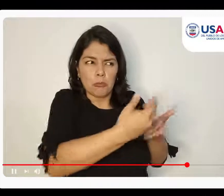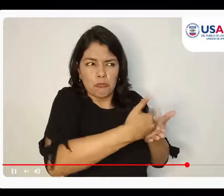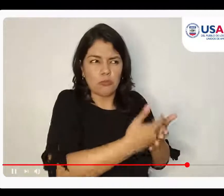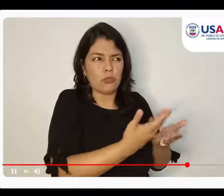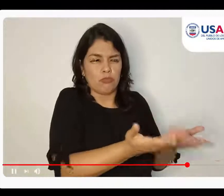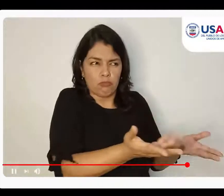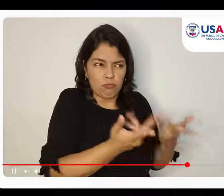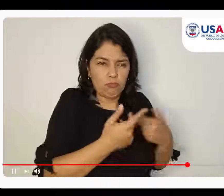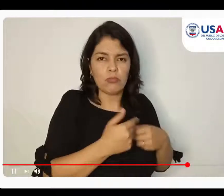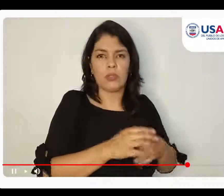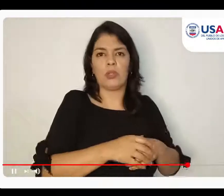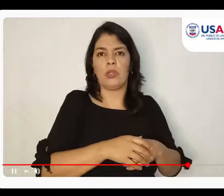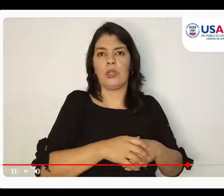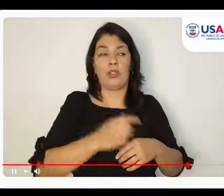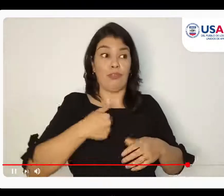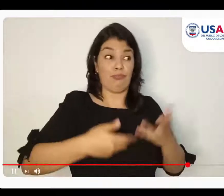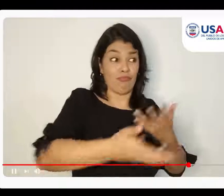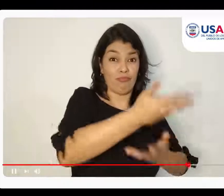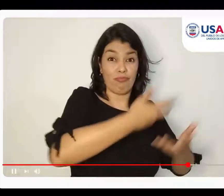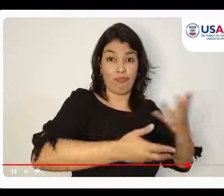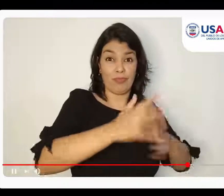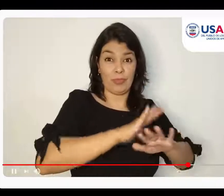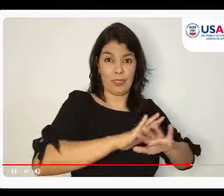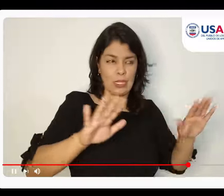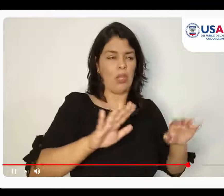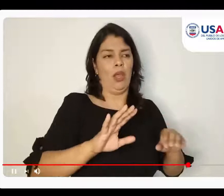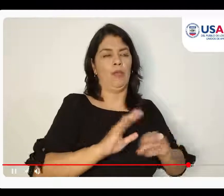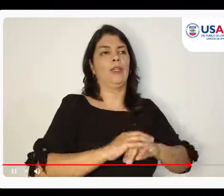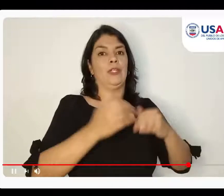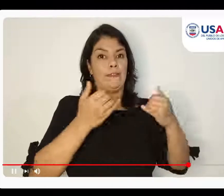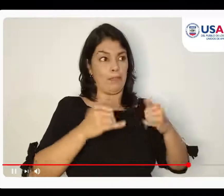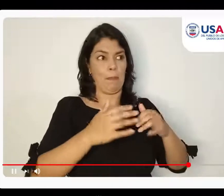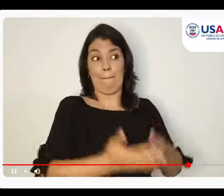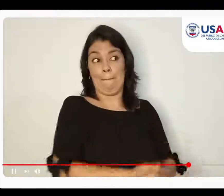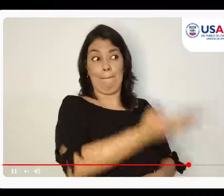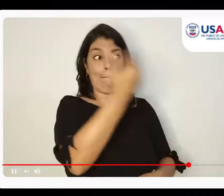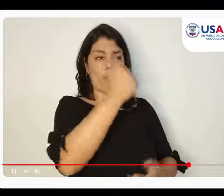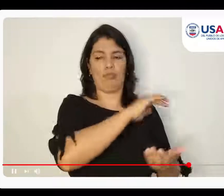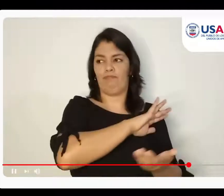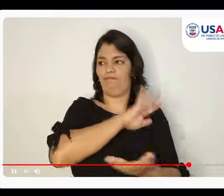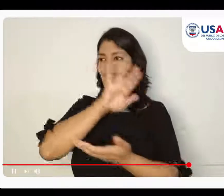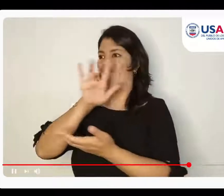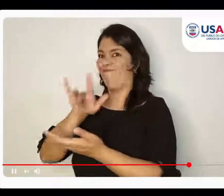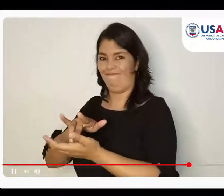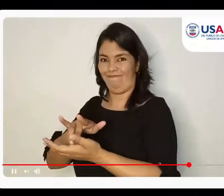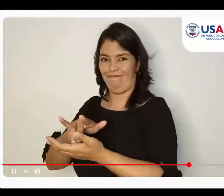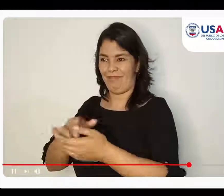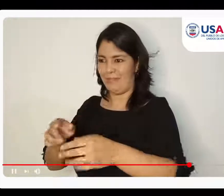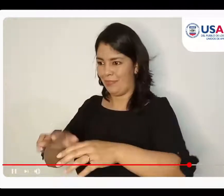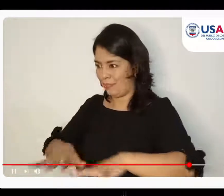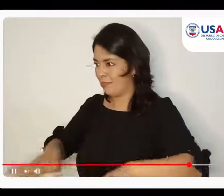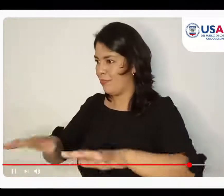fase de rondas de socialización, los hemos invitado a visitas de campo para que in situ ellos puedan